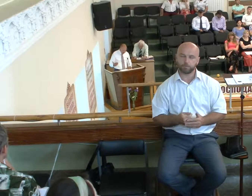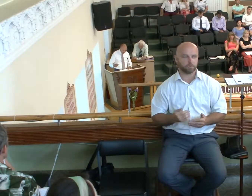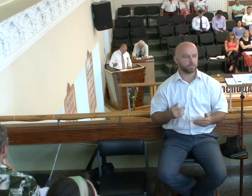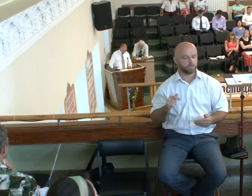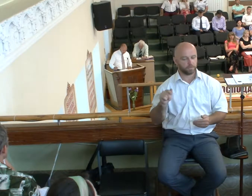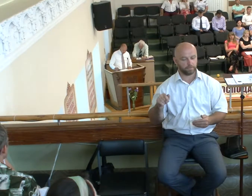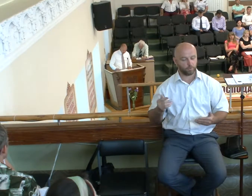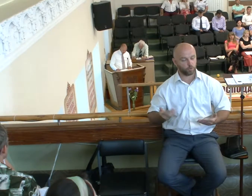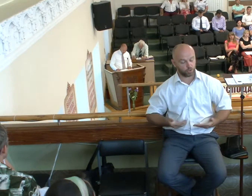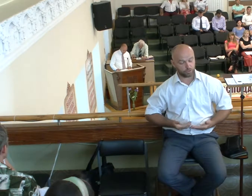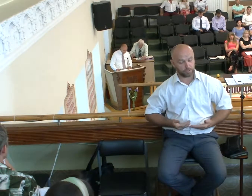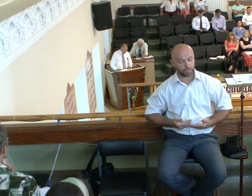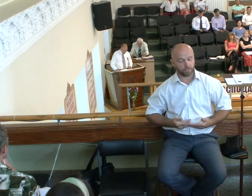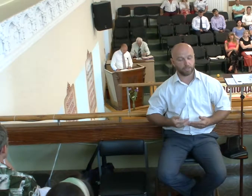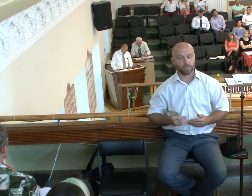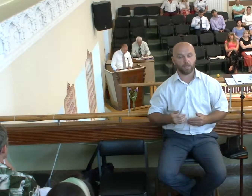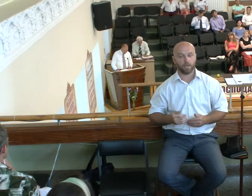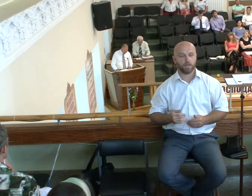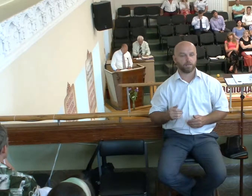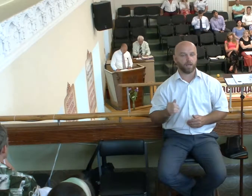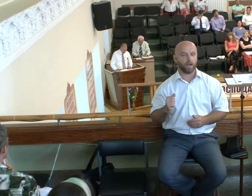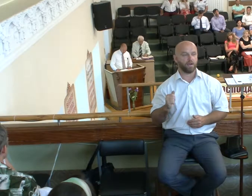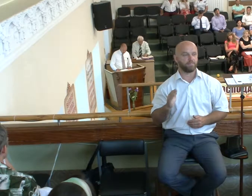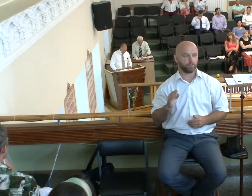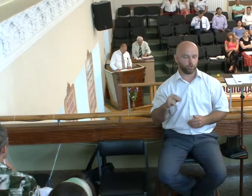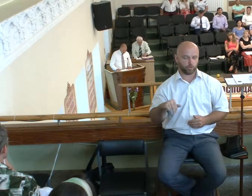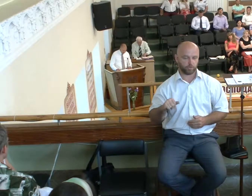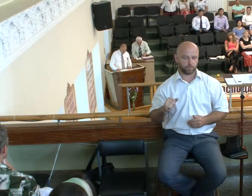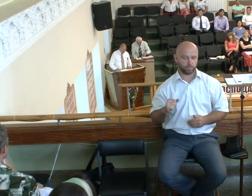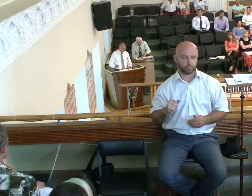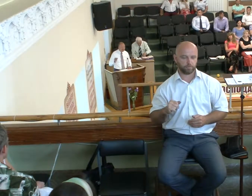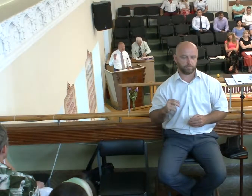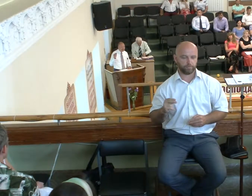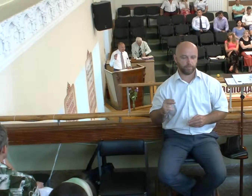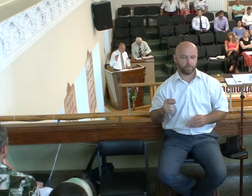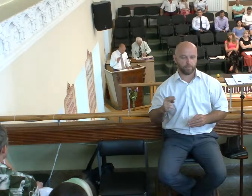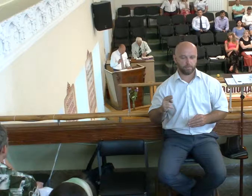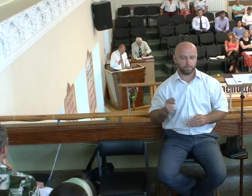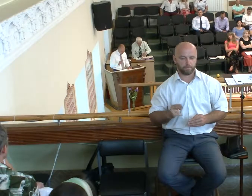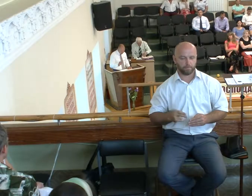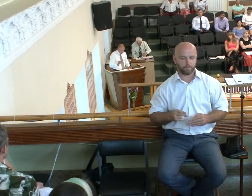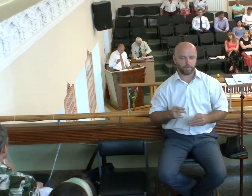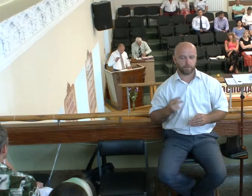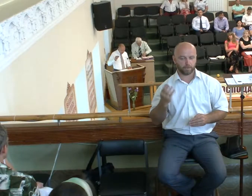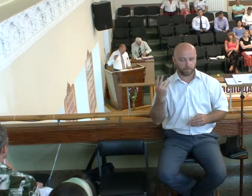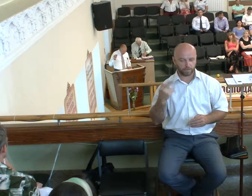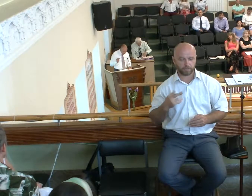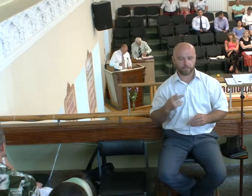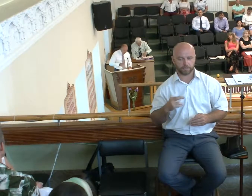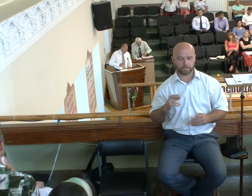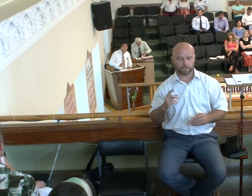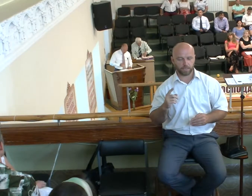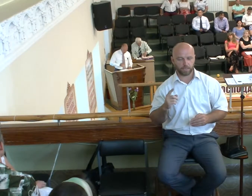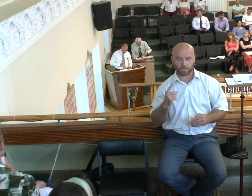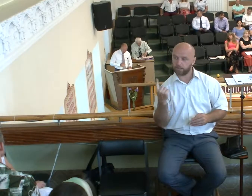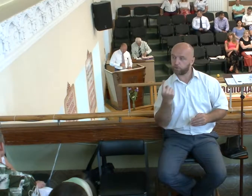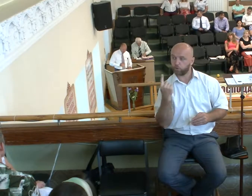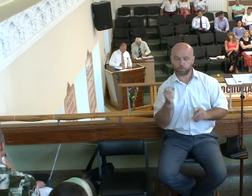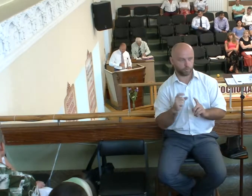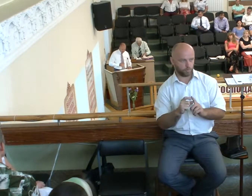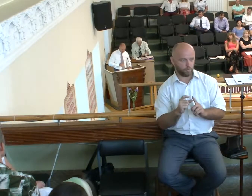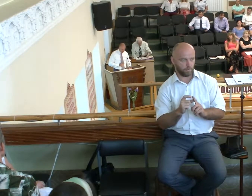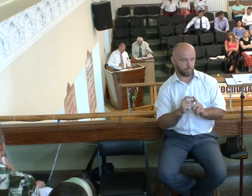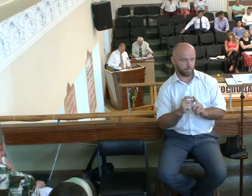жизнь попала в расцвет творчества, пришел на послевоенные годы, когда за одно необдуманное